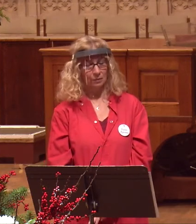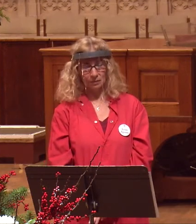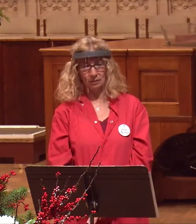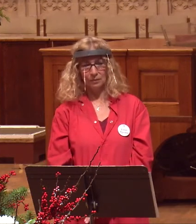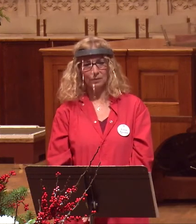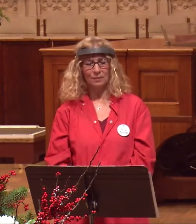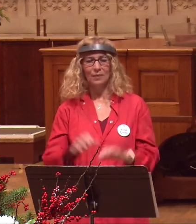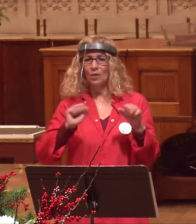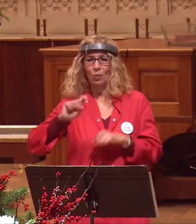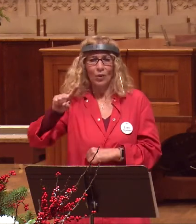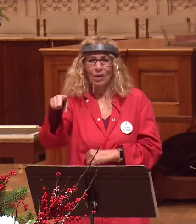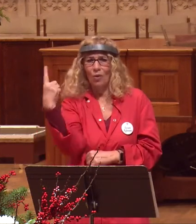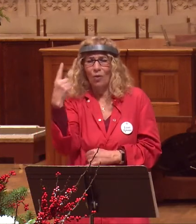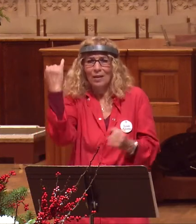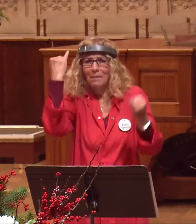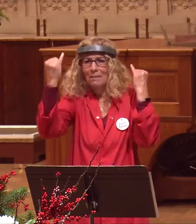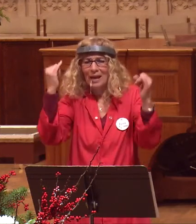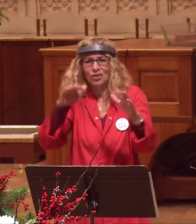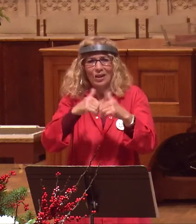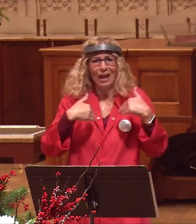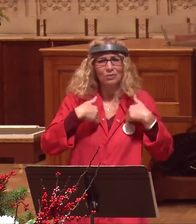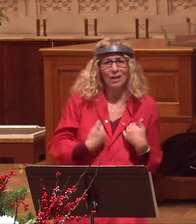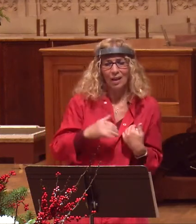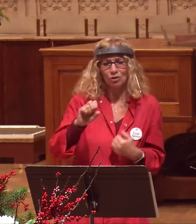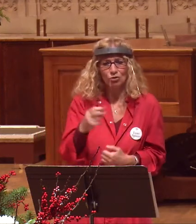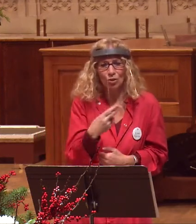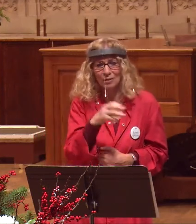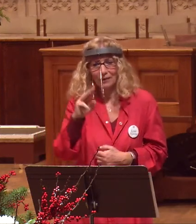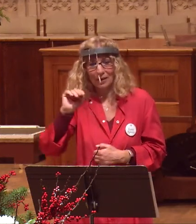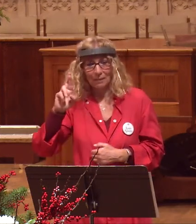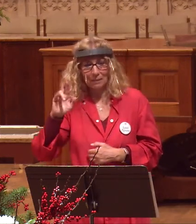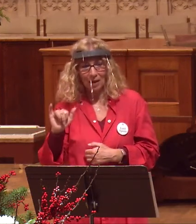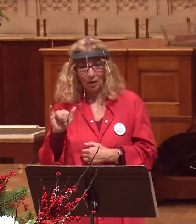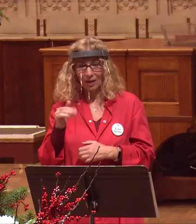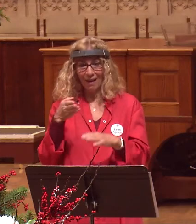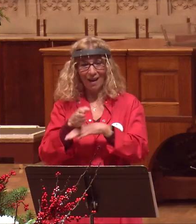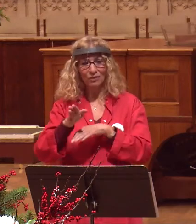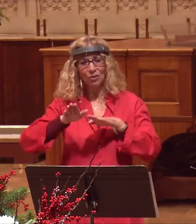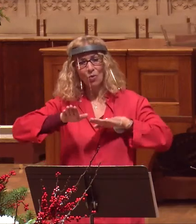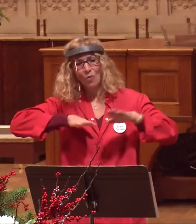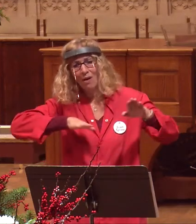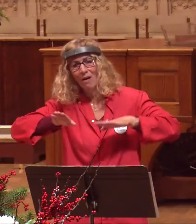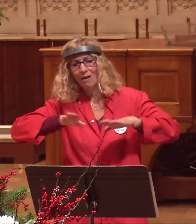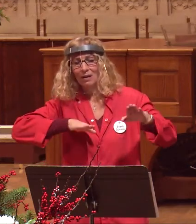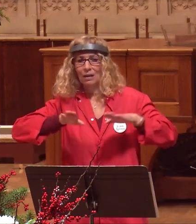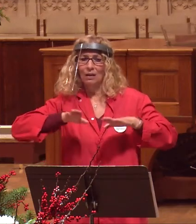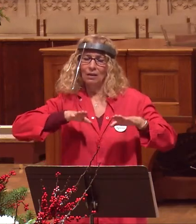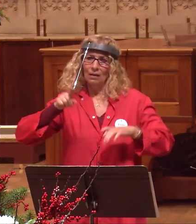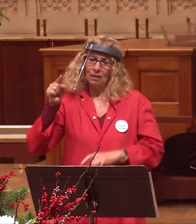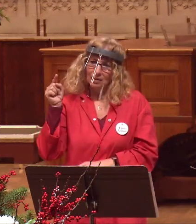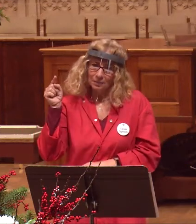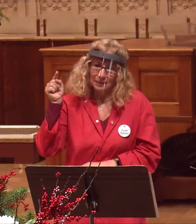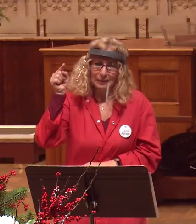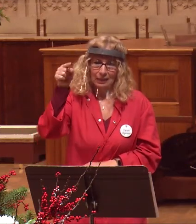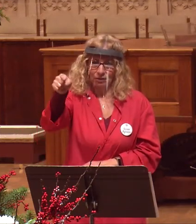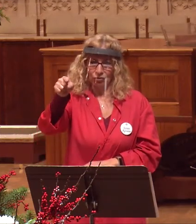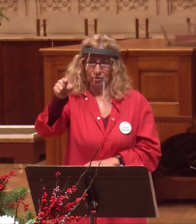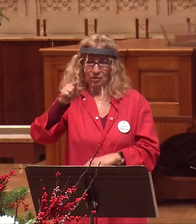We can only imagine how tired Joseph and Mary were after walking a substantial distance on